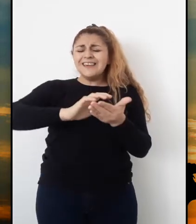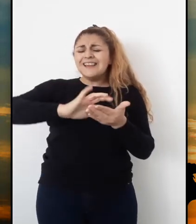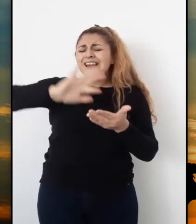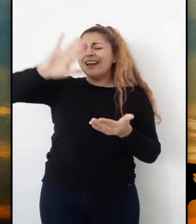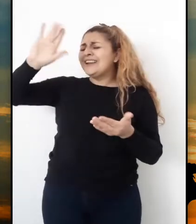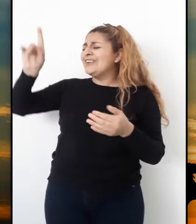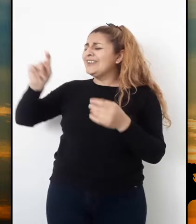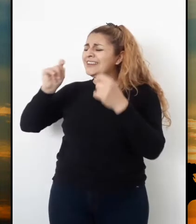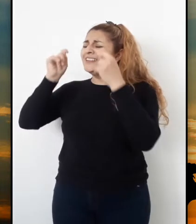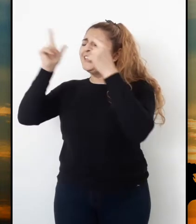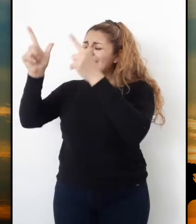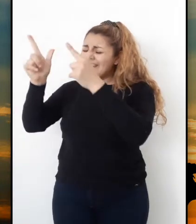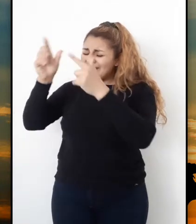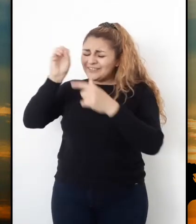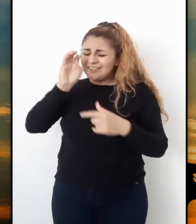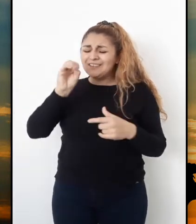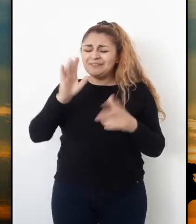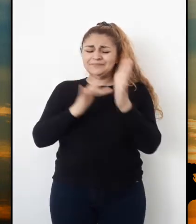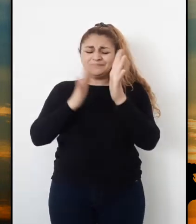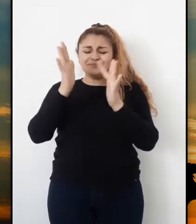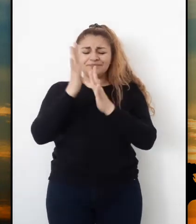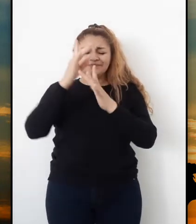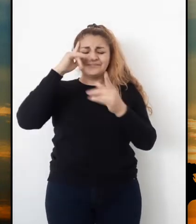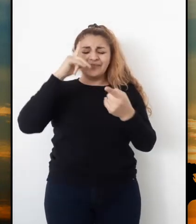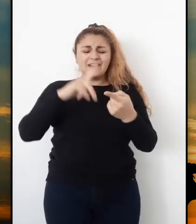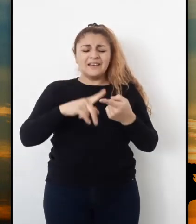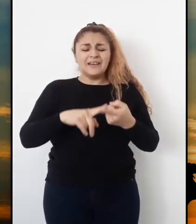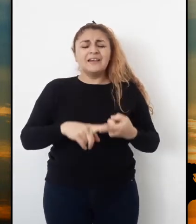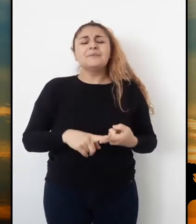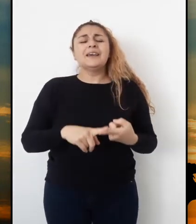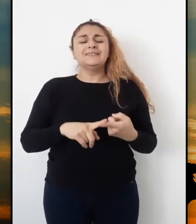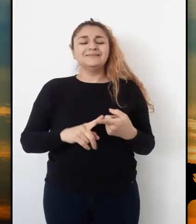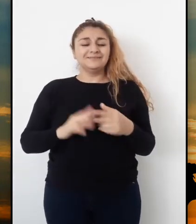le nom de Jésus-Christ. En el nombre de Jesucristo. Amen.